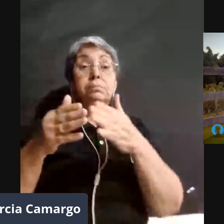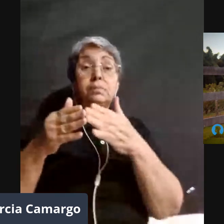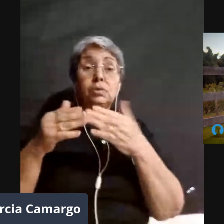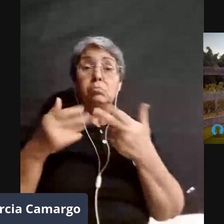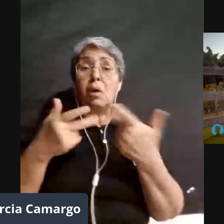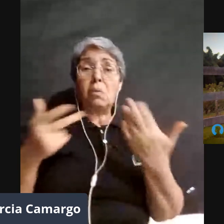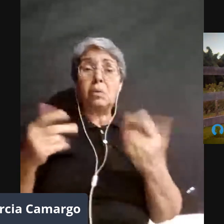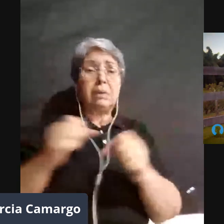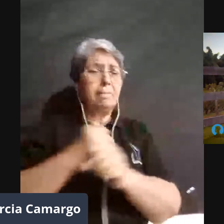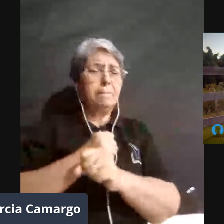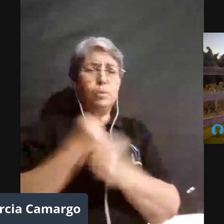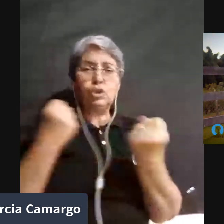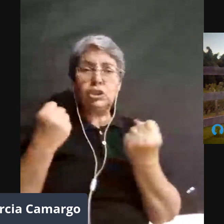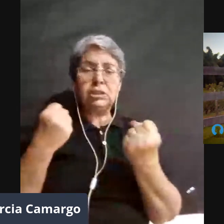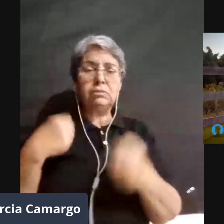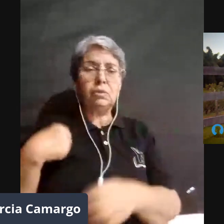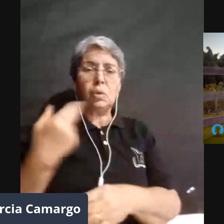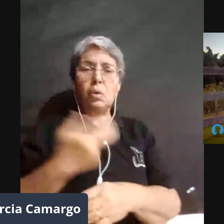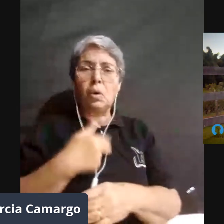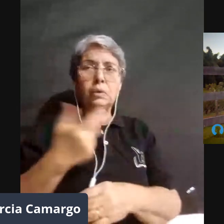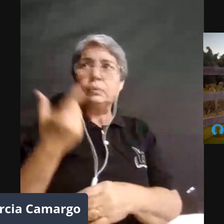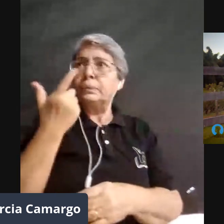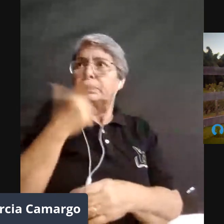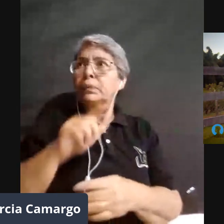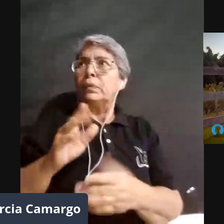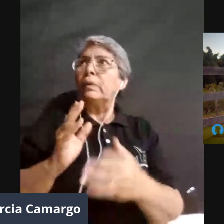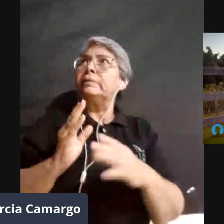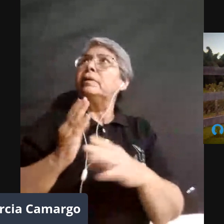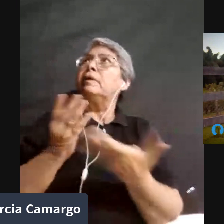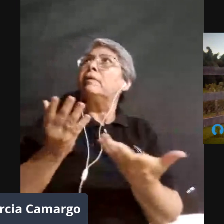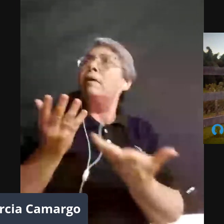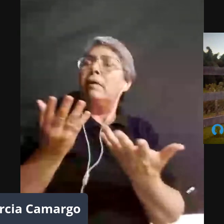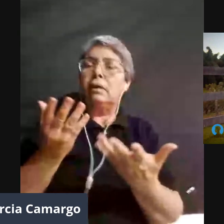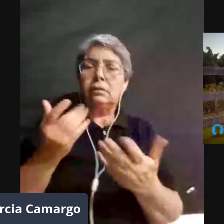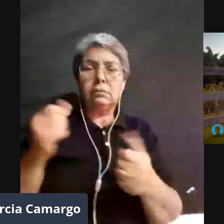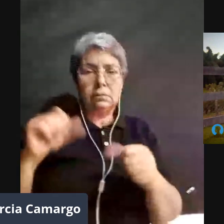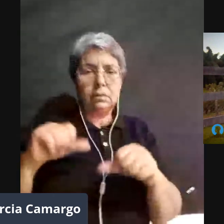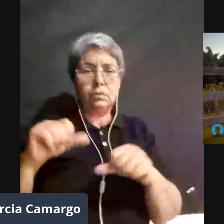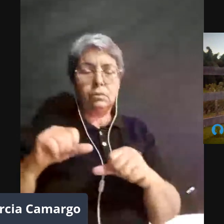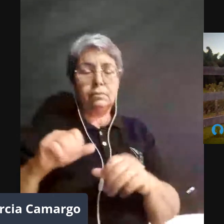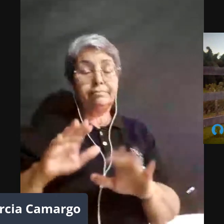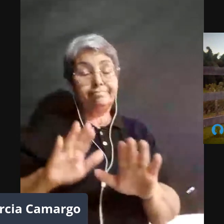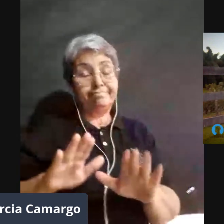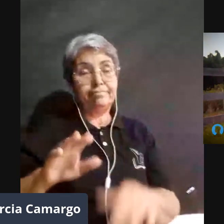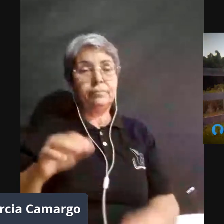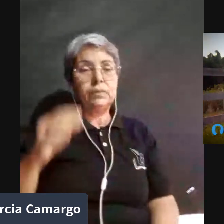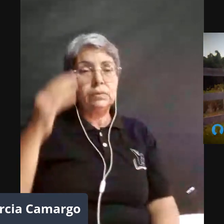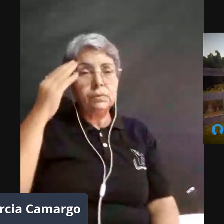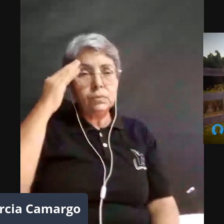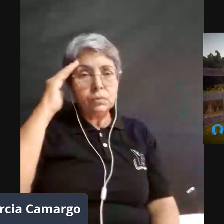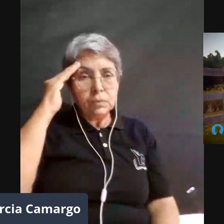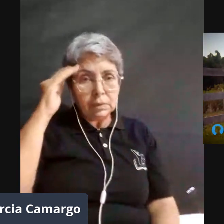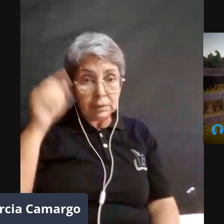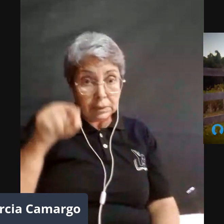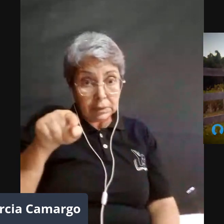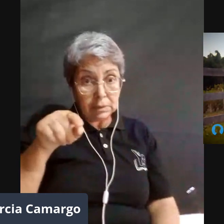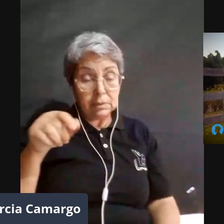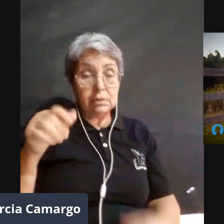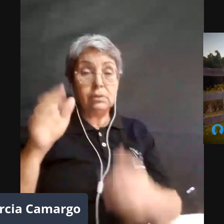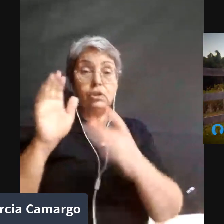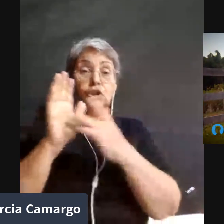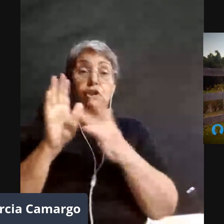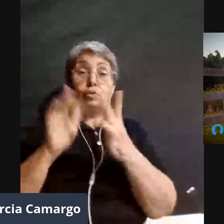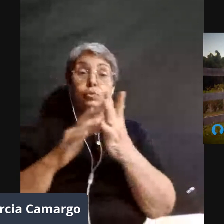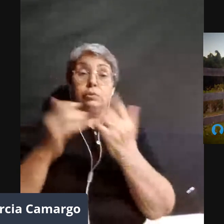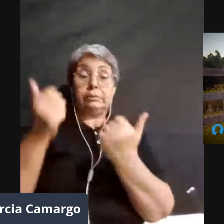algo impossível, algo absurdo. Entenda que, muito embora Cristo tenha morrido por nós, pagando